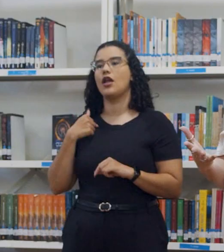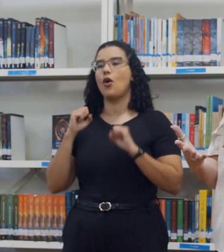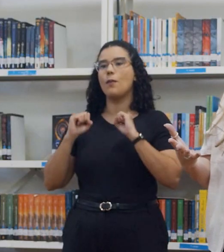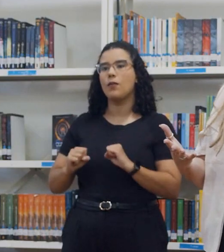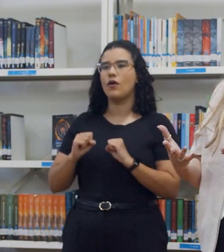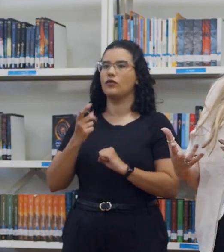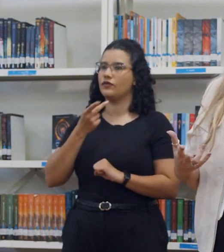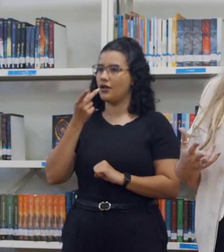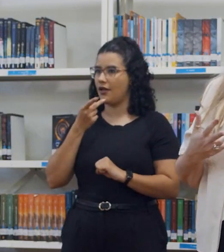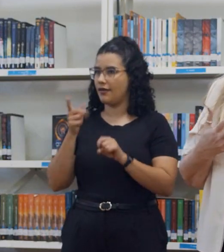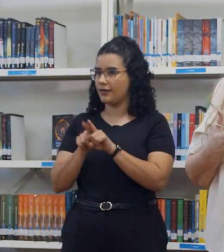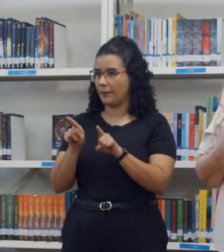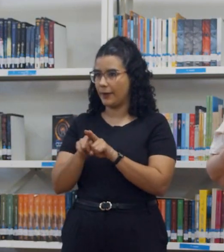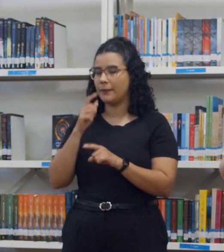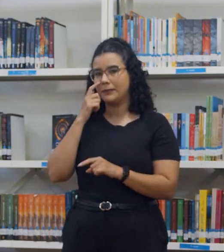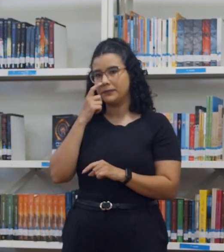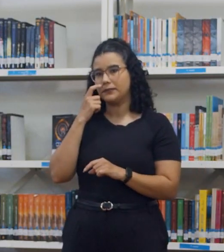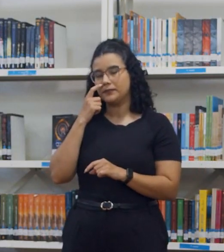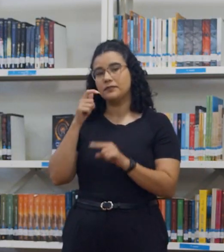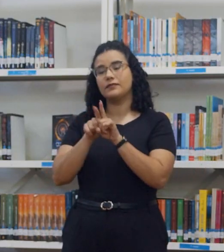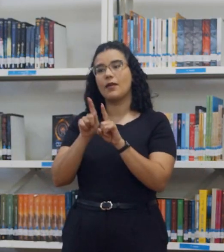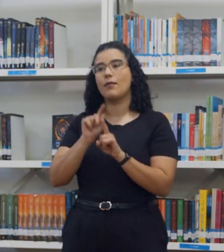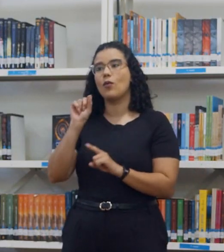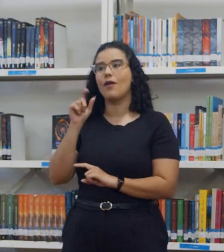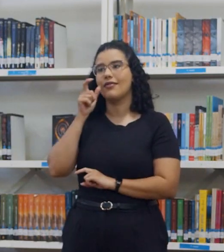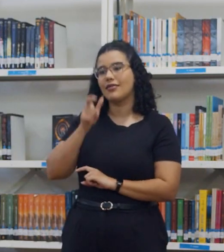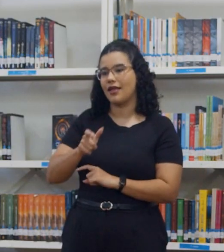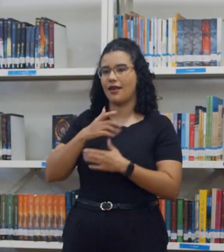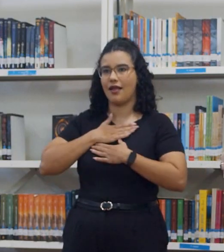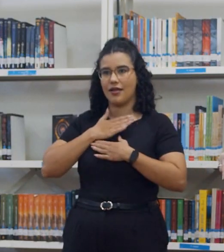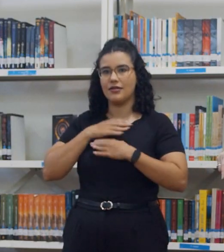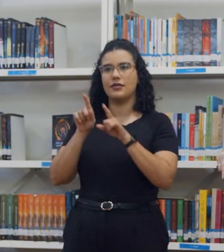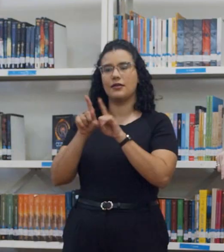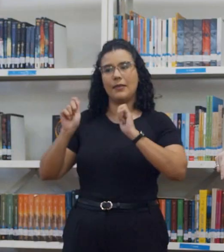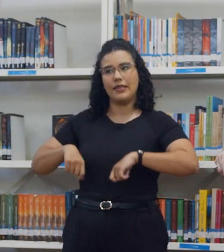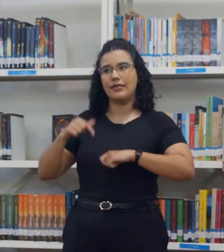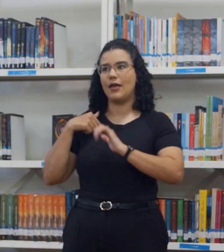falar, o que me interessa e que eu posso pesquisar,